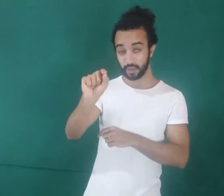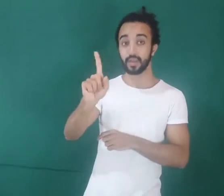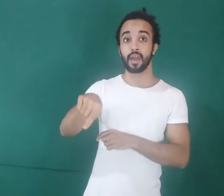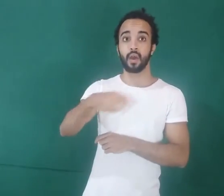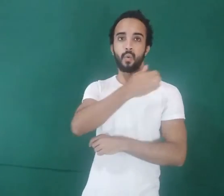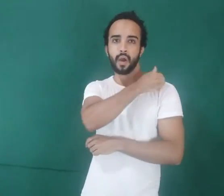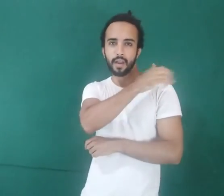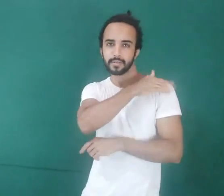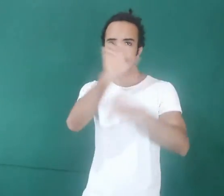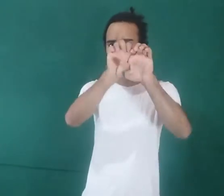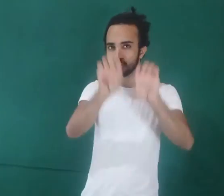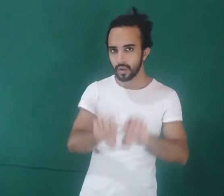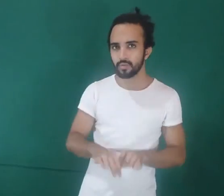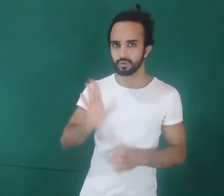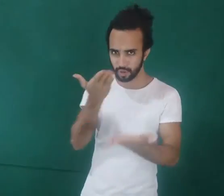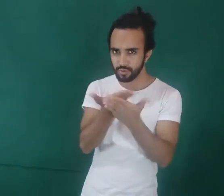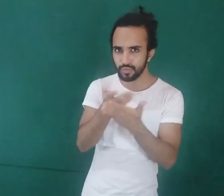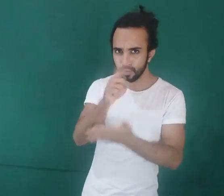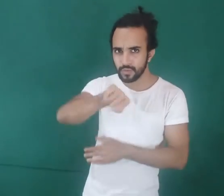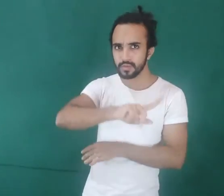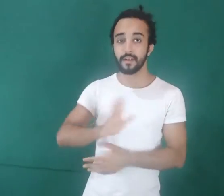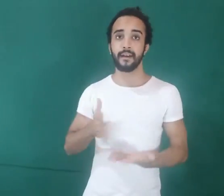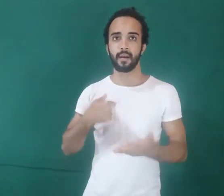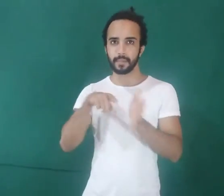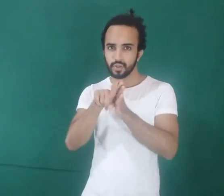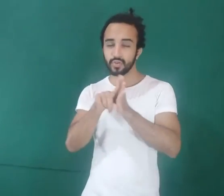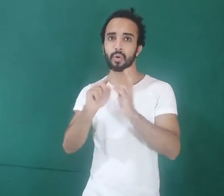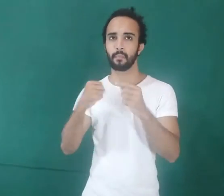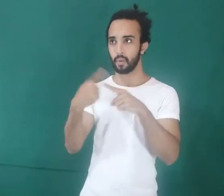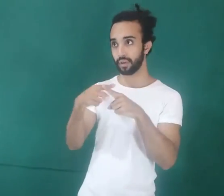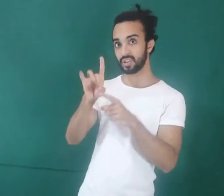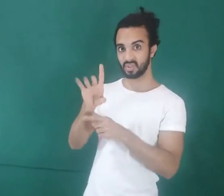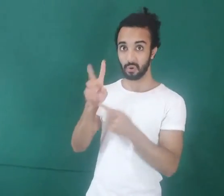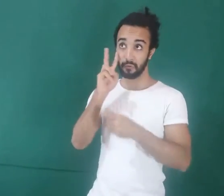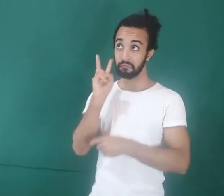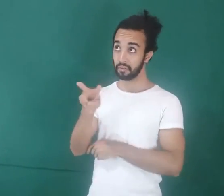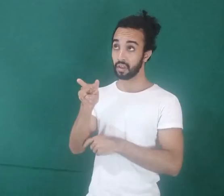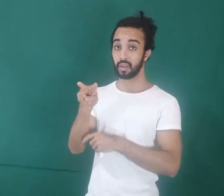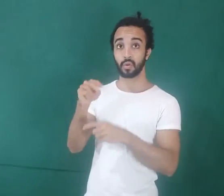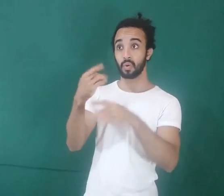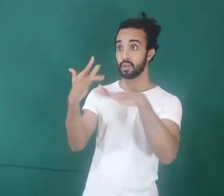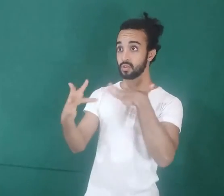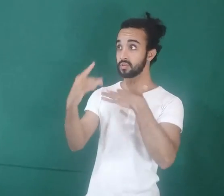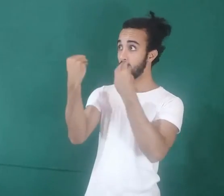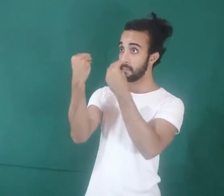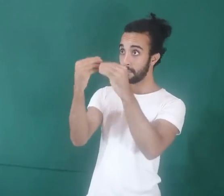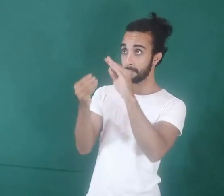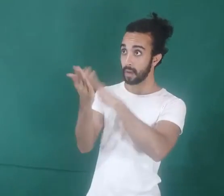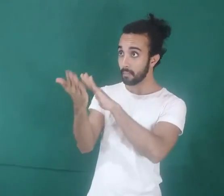fato uma atitude antirracista? Porque não é só vendo postagem, né, bebê, que você vai entender isso, mas você precisa ler. E